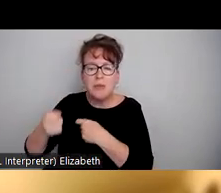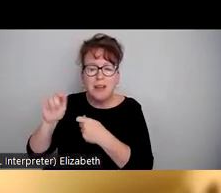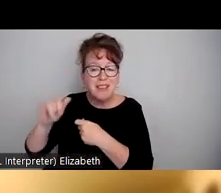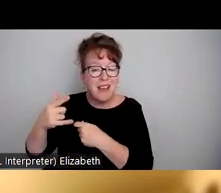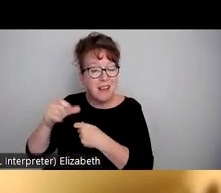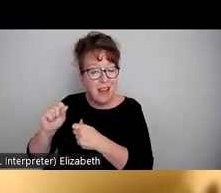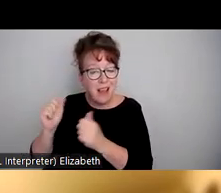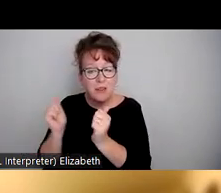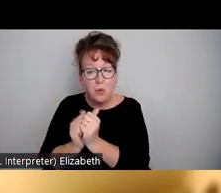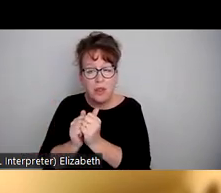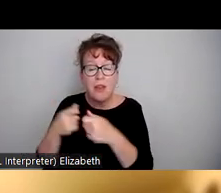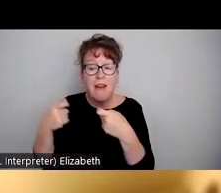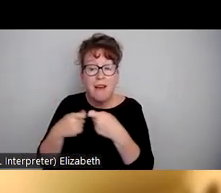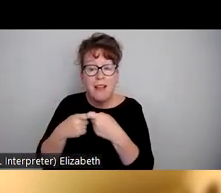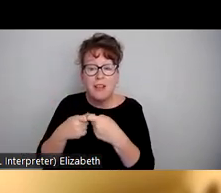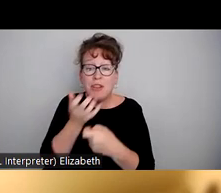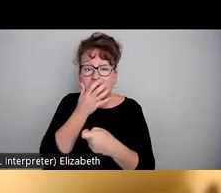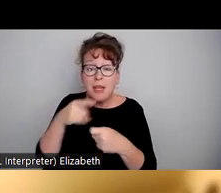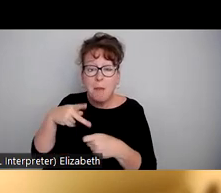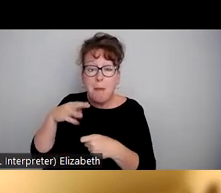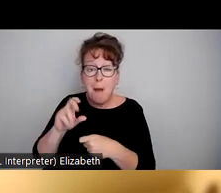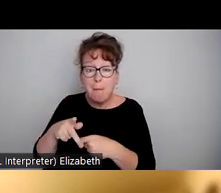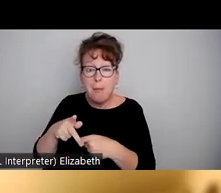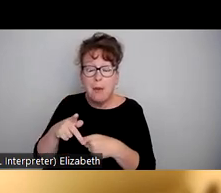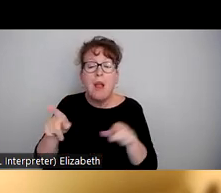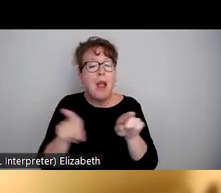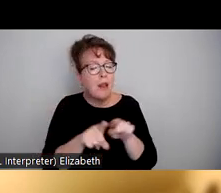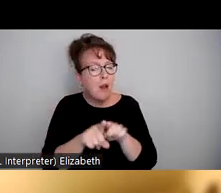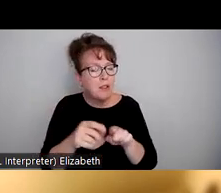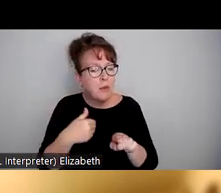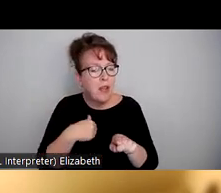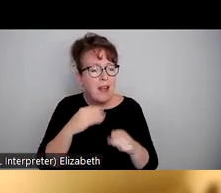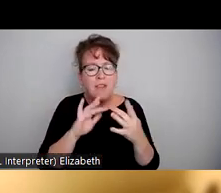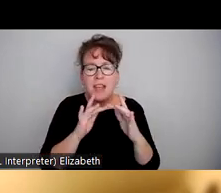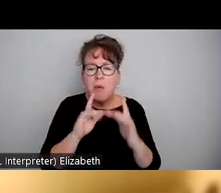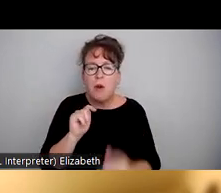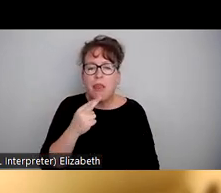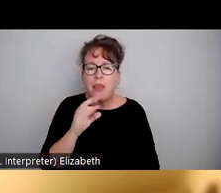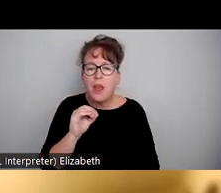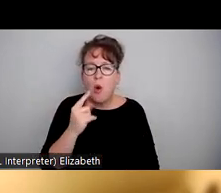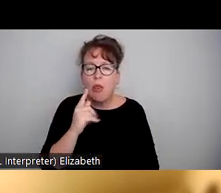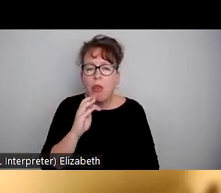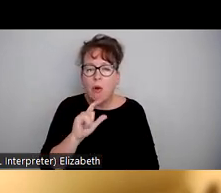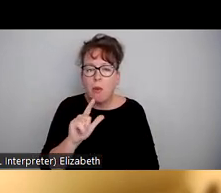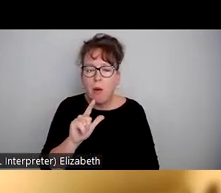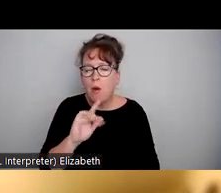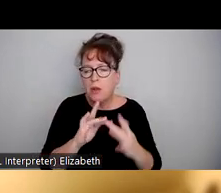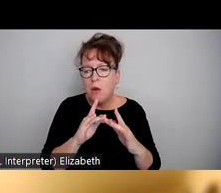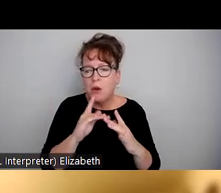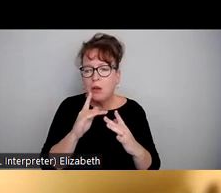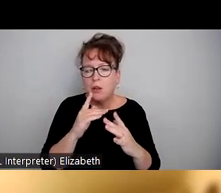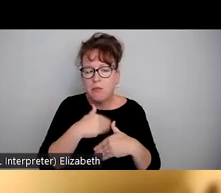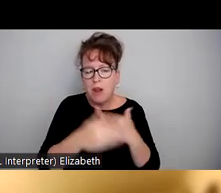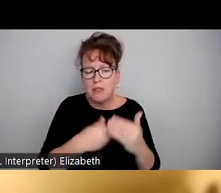pueden sustituir por ejemplo esas bombas de gas natural con eh